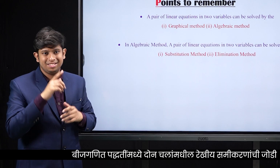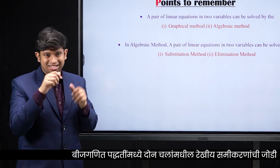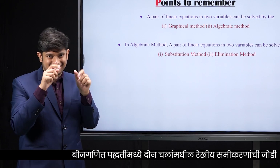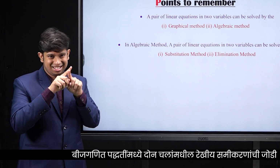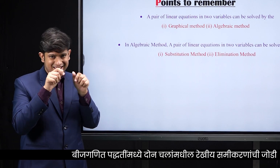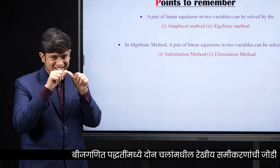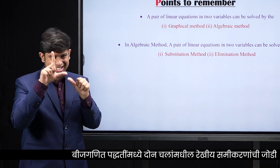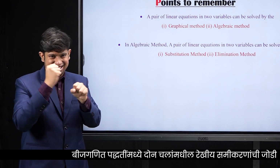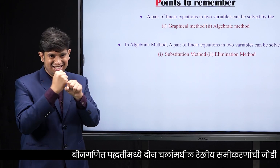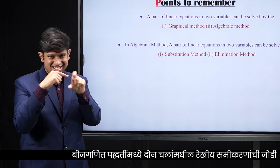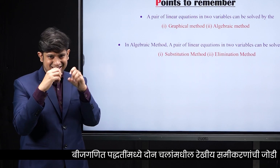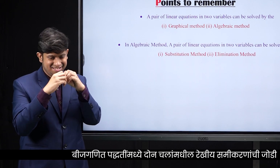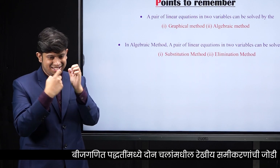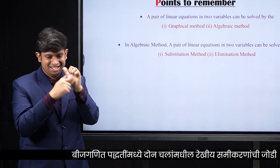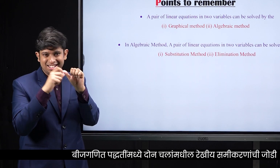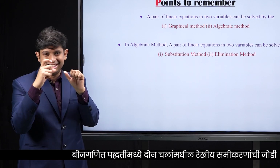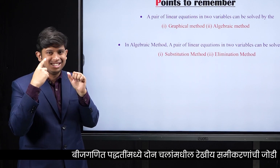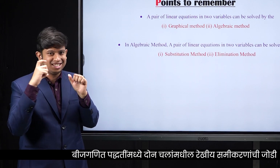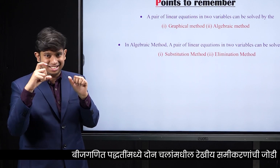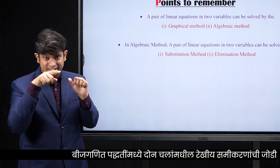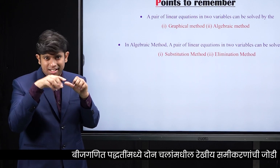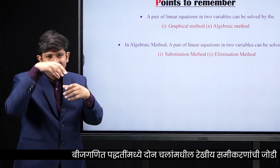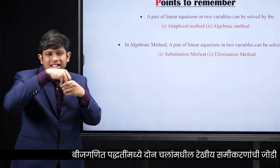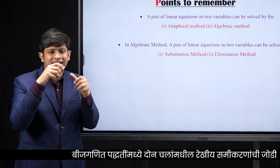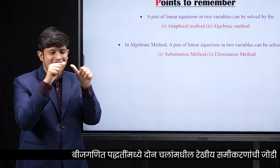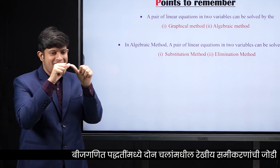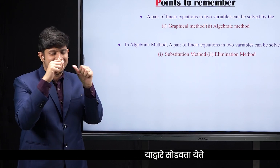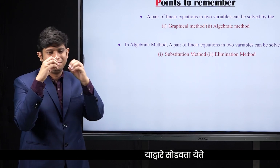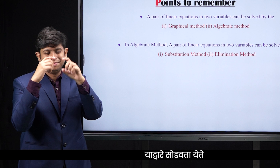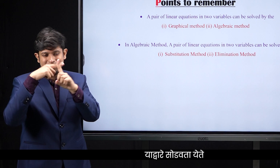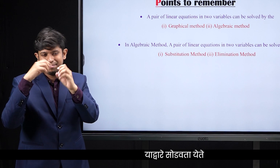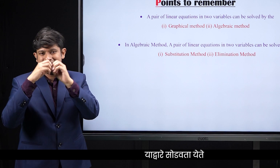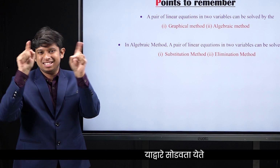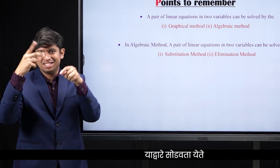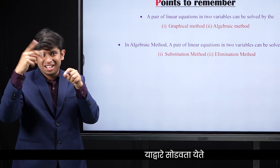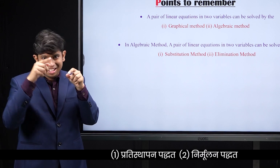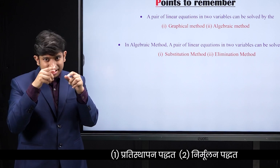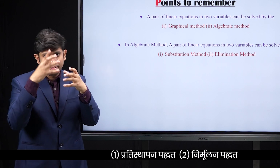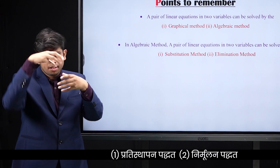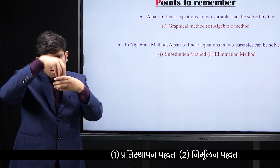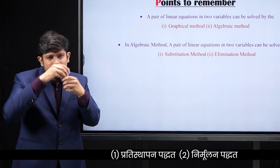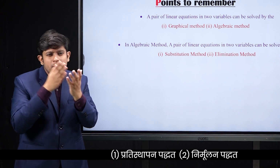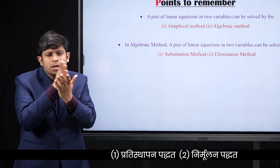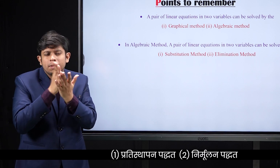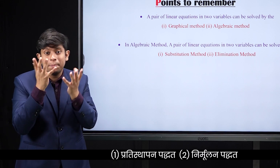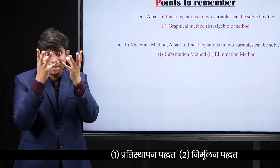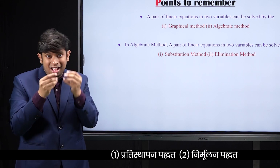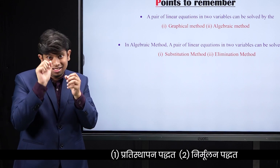बीजगणित पद्धतीमध्ये 2 चलांमधील रेखीय समीकरणांची जोडी याद्वारे सोडवता येते. 1 प्रतिस्थापन पद्धत,